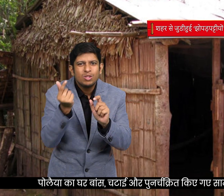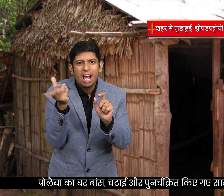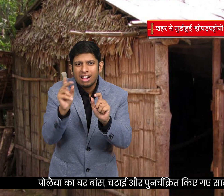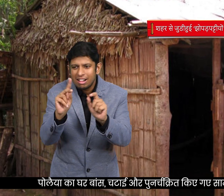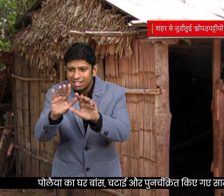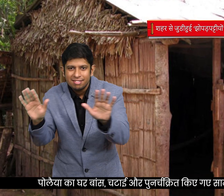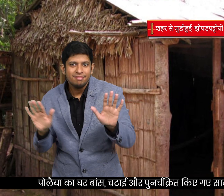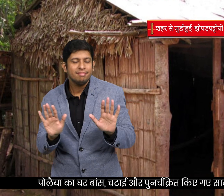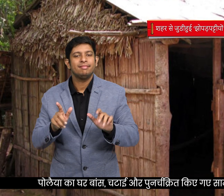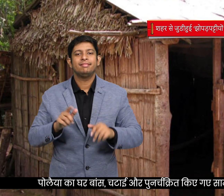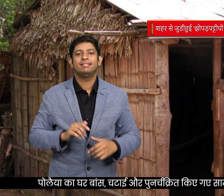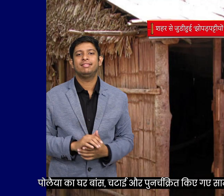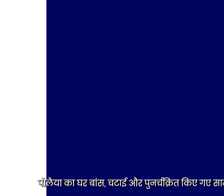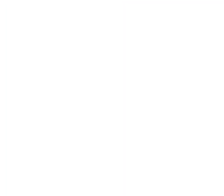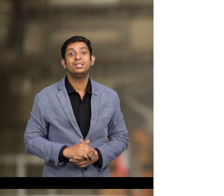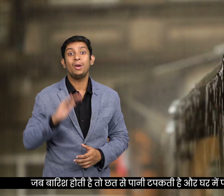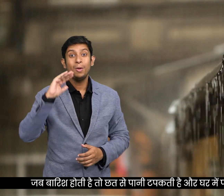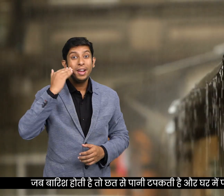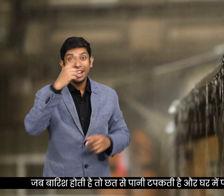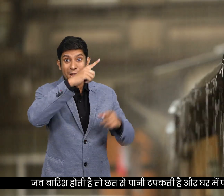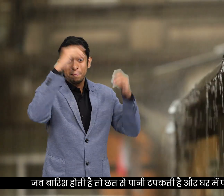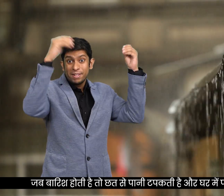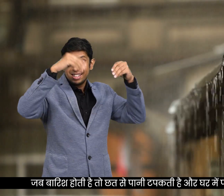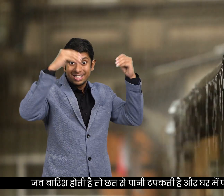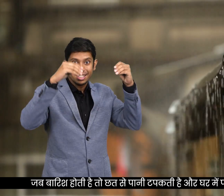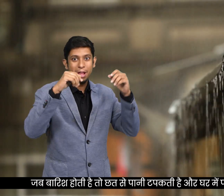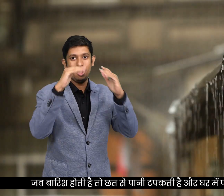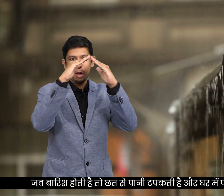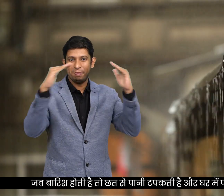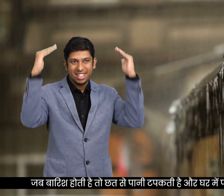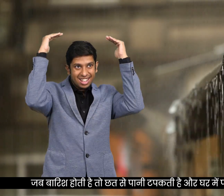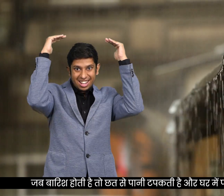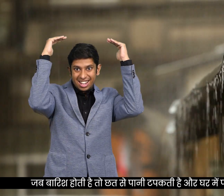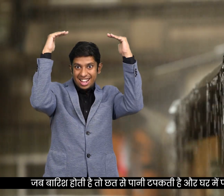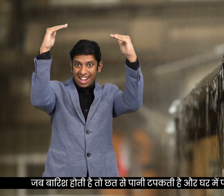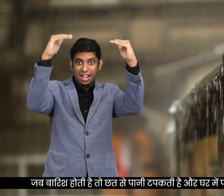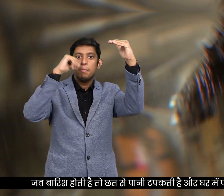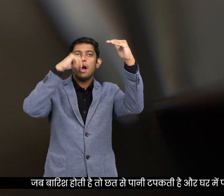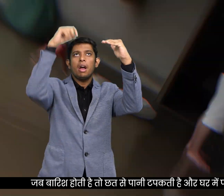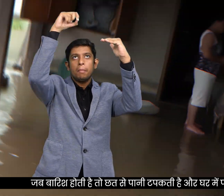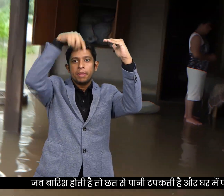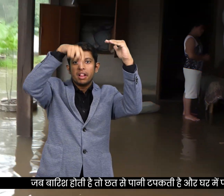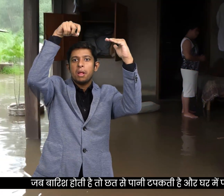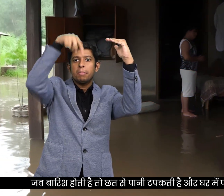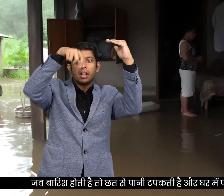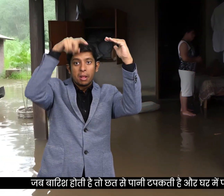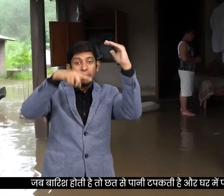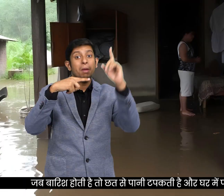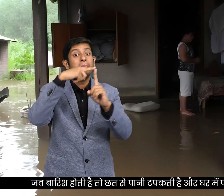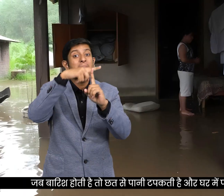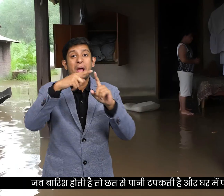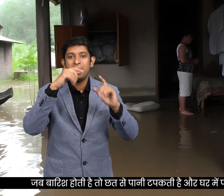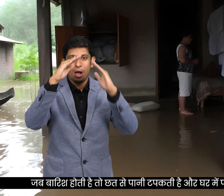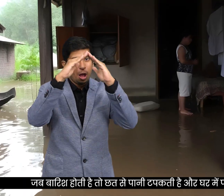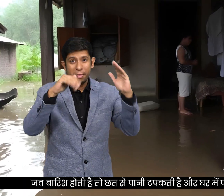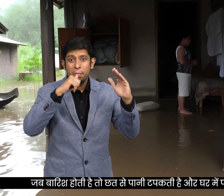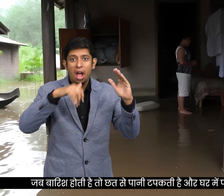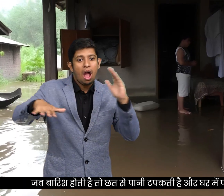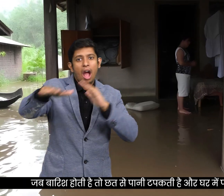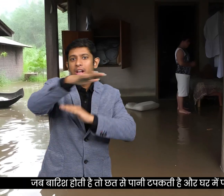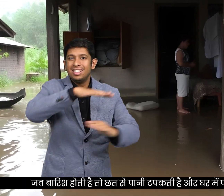किए गए सामग्री से बना है। जब बारिश होती है तो छत से पानी टपकता है